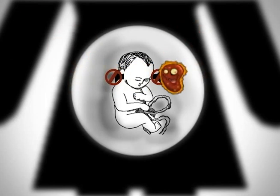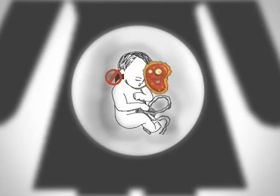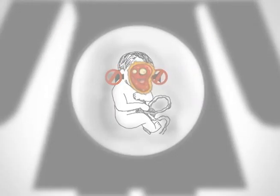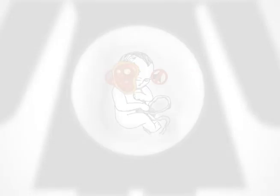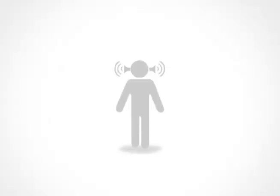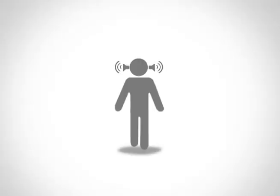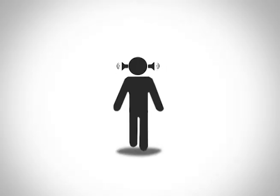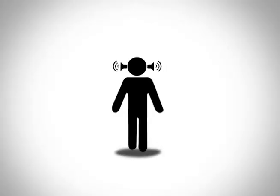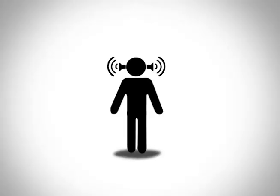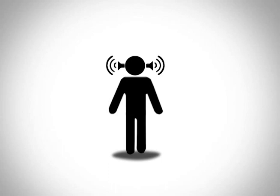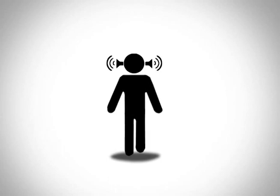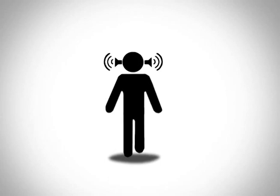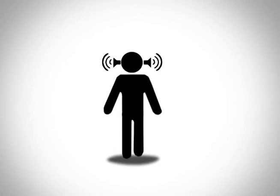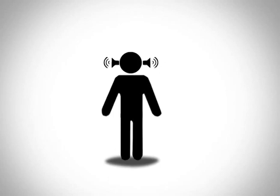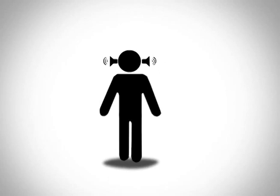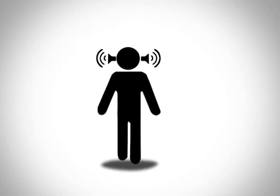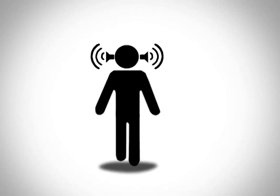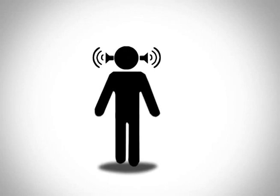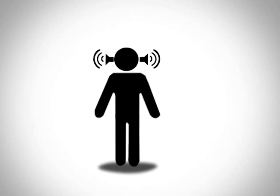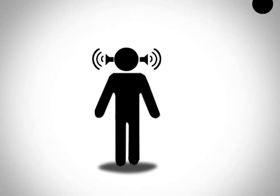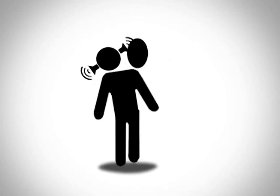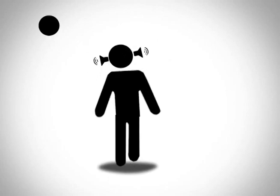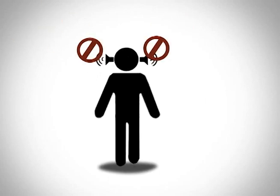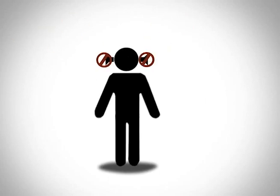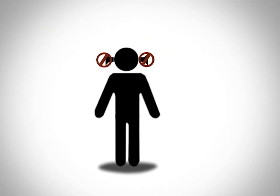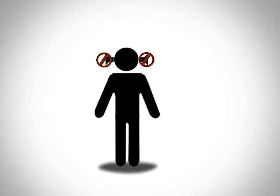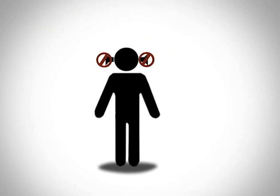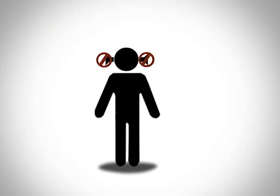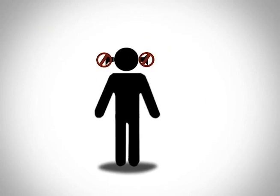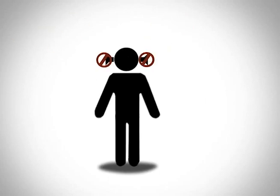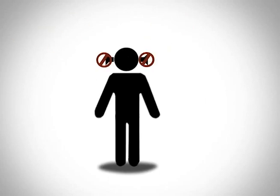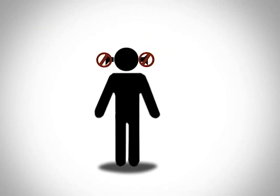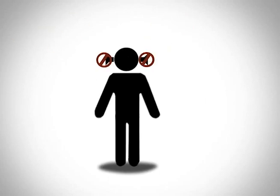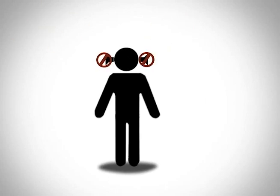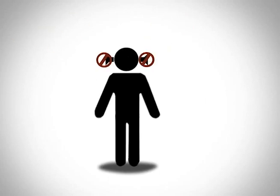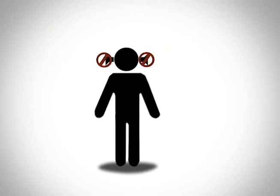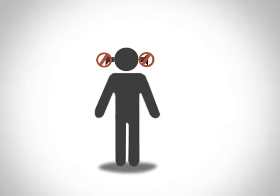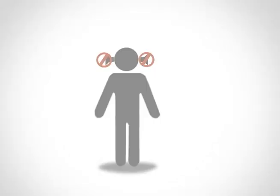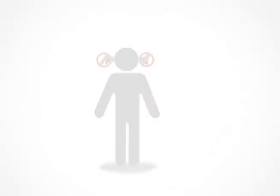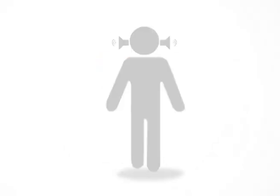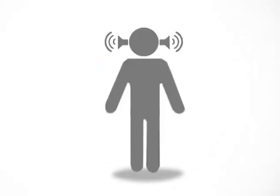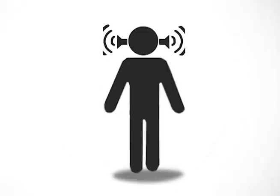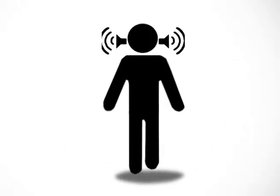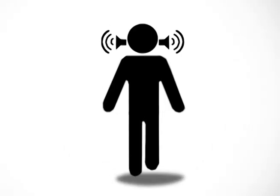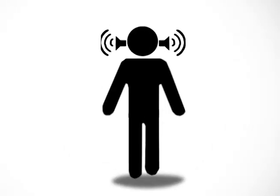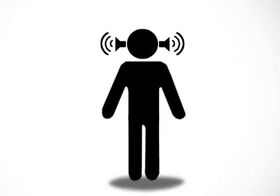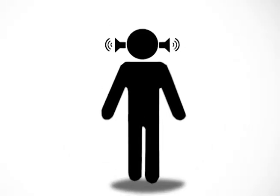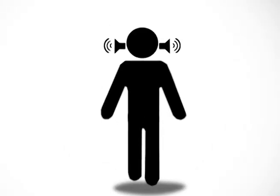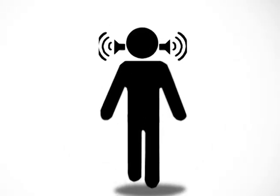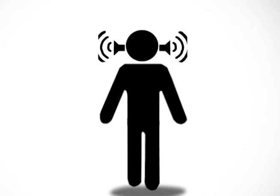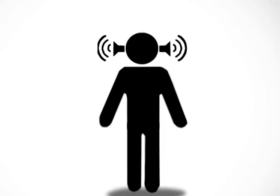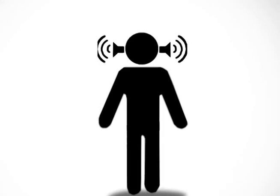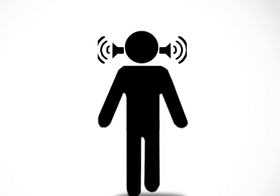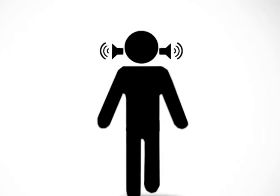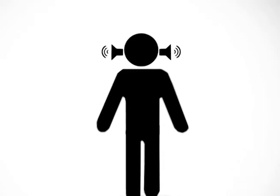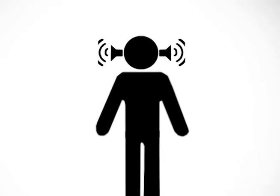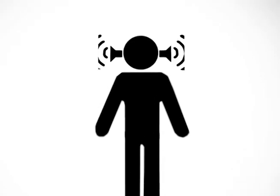embarazo. Cuando es adquirida, esto ocurre por accidentes, por golpes o también por factores